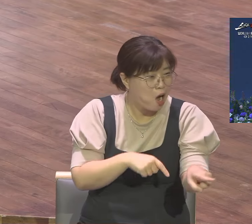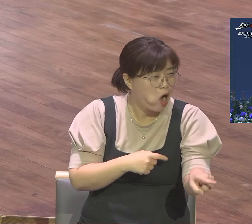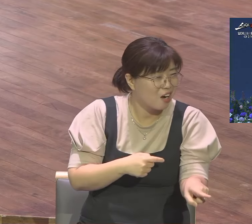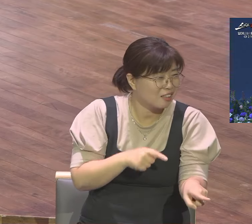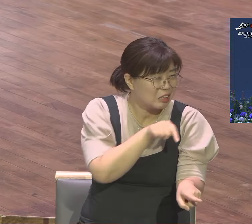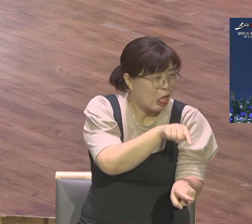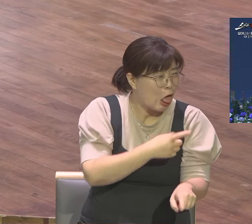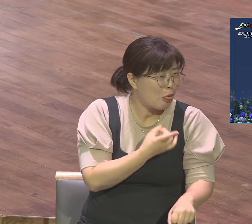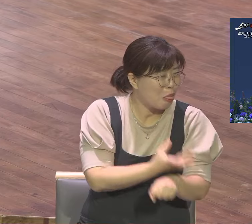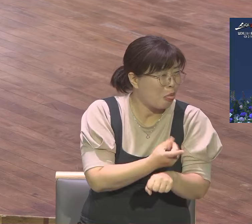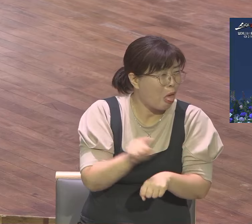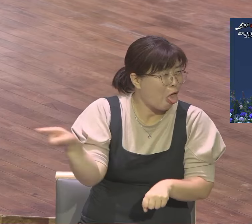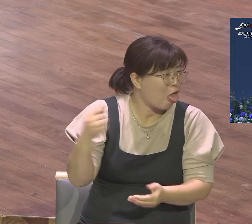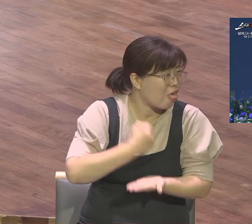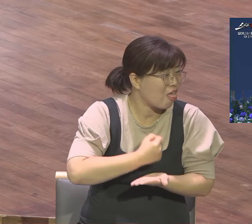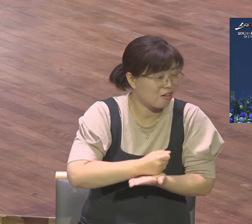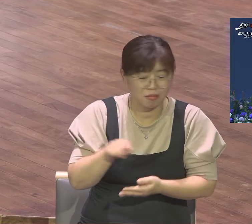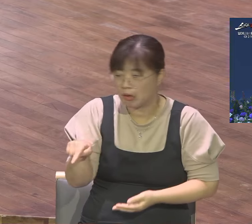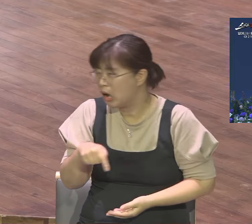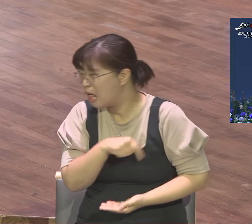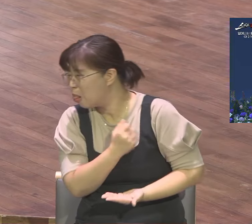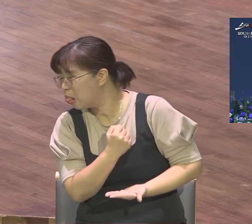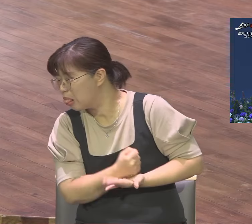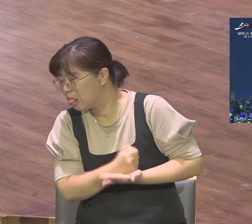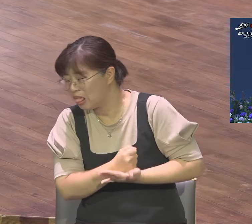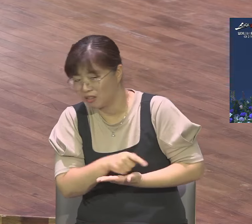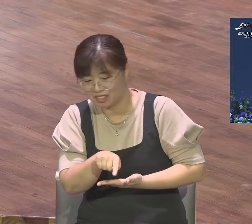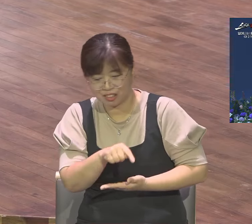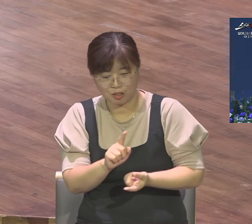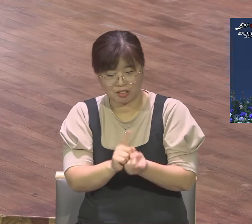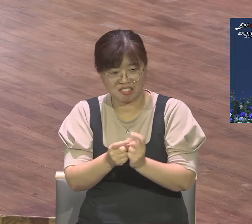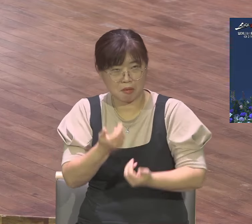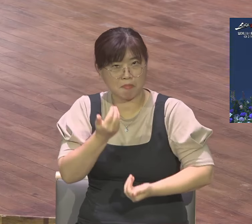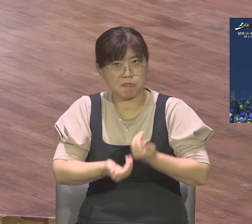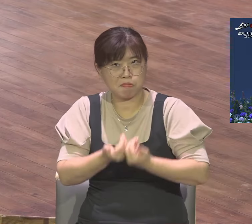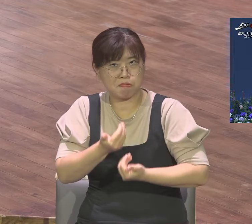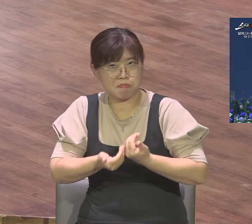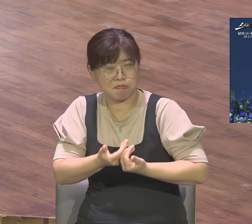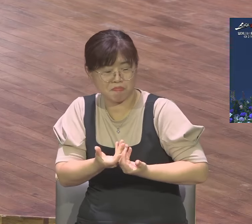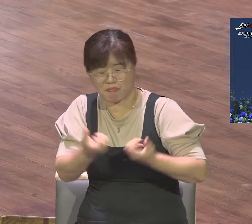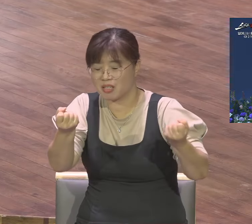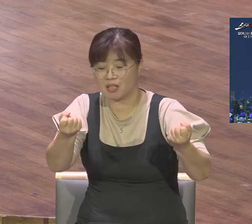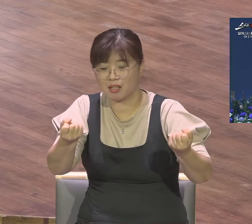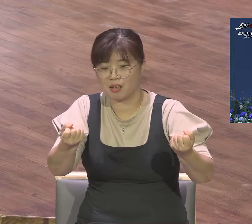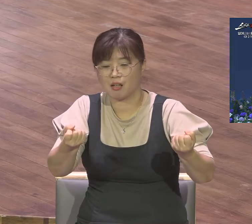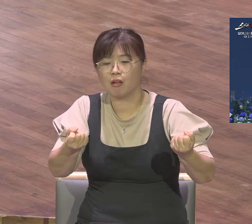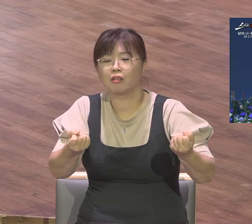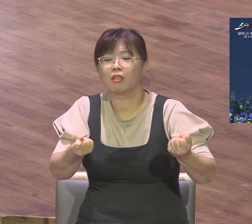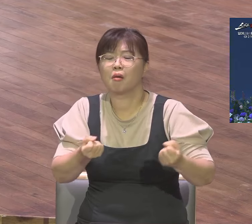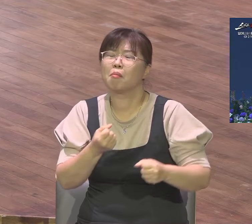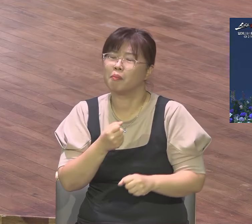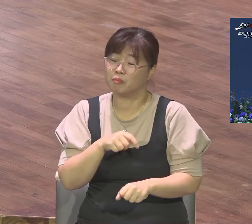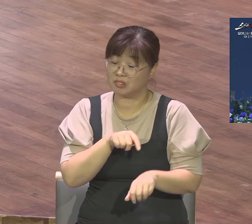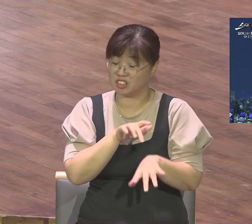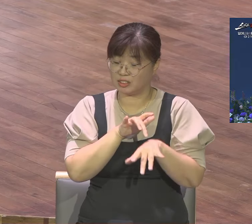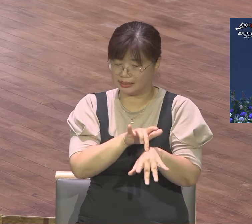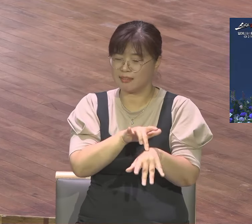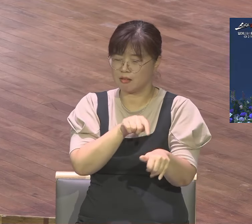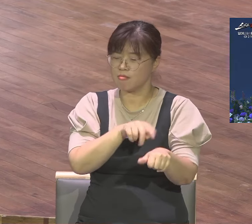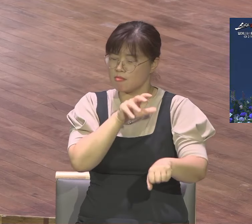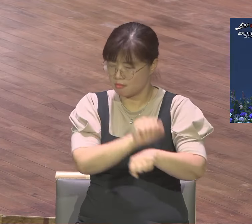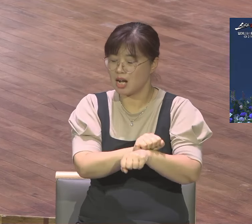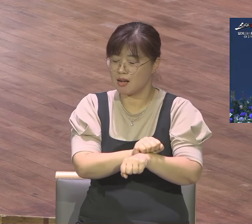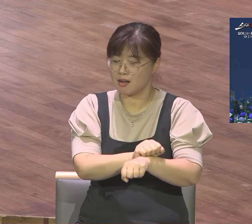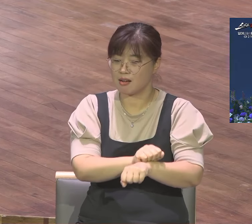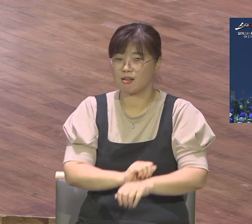이런 말처럼 부정적인 말하고 하나 되지 못하도록 만나지도 않았는데 사실도 아닌데 뭐 오해하게 만들어서